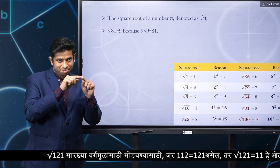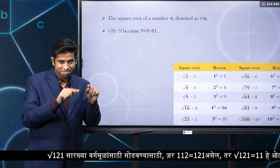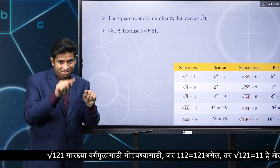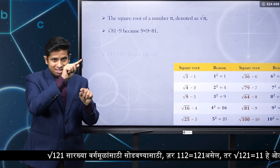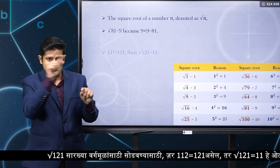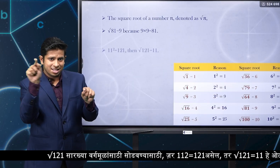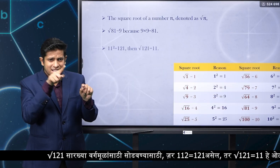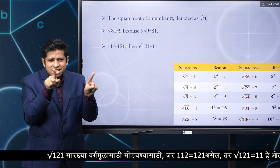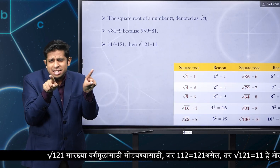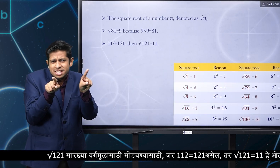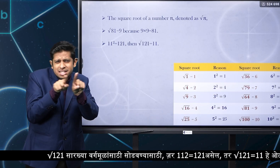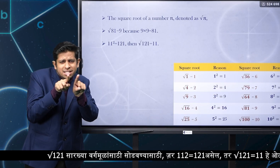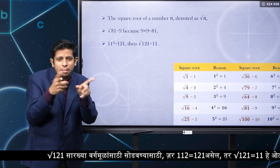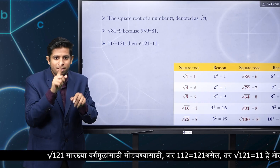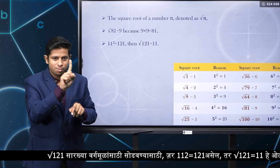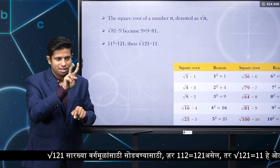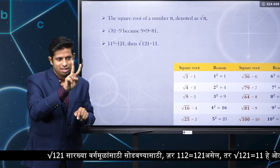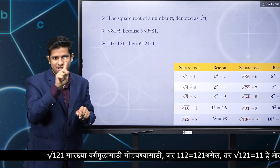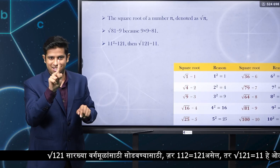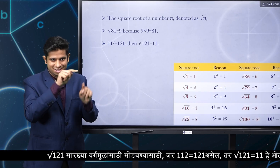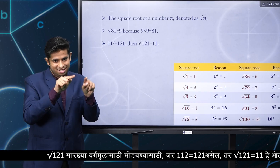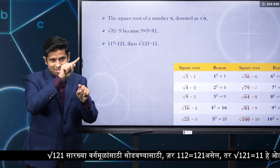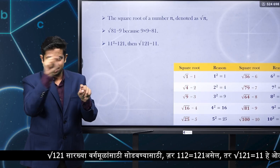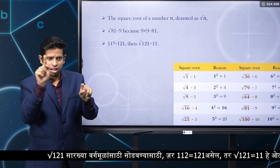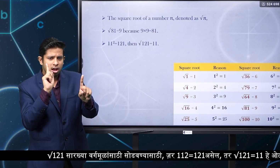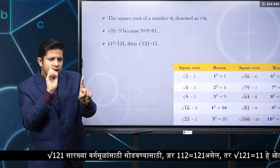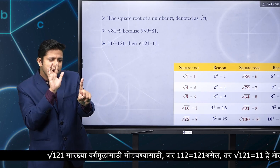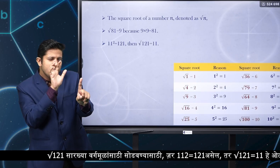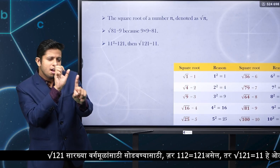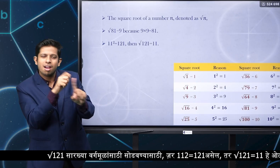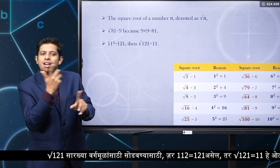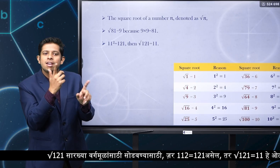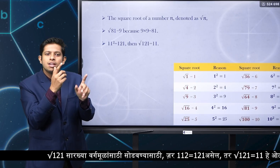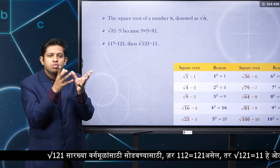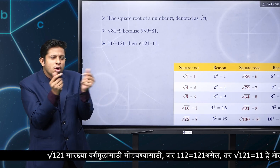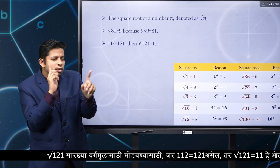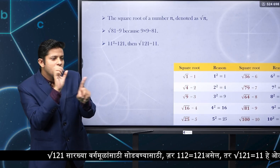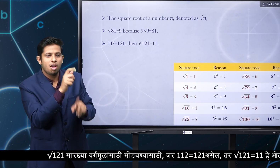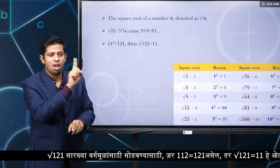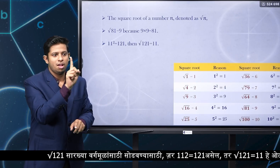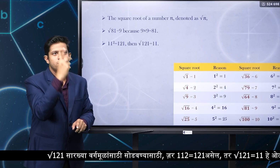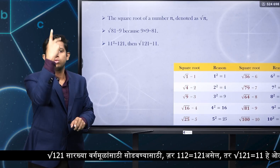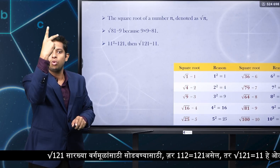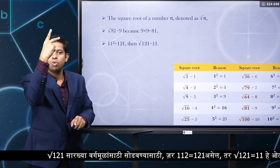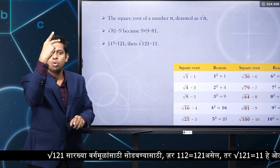वर्गमूळ 121 सारख्या मुळांसाठी सोडवण्यासाठी जर 11चा वर्ग बरोबर 121 असेल,